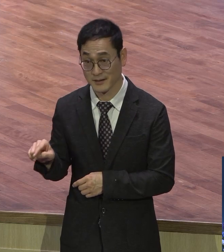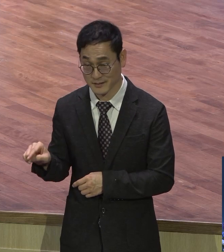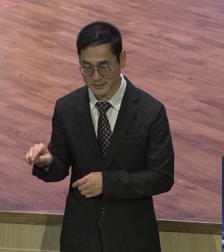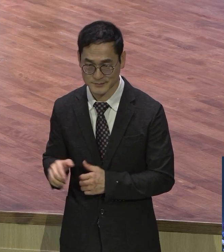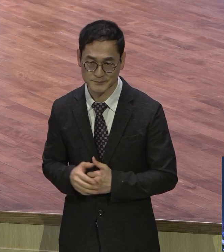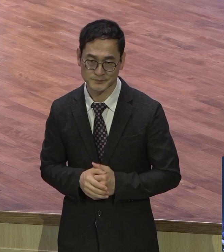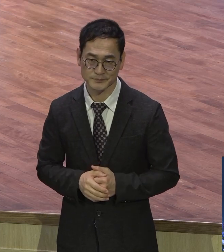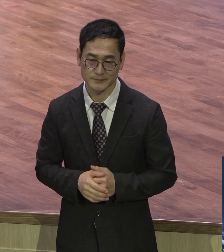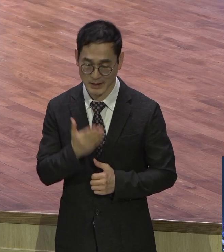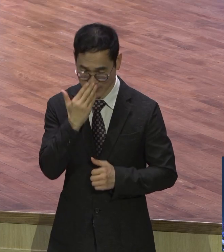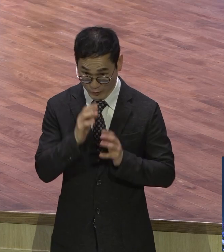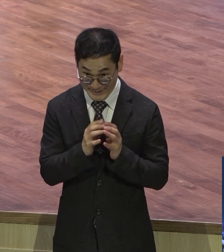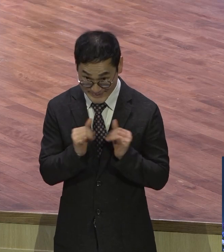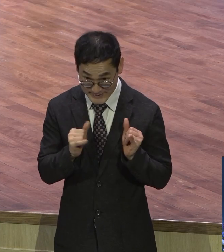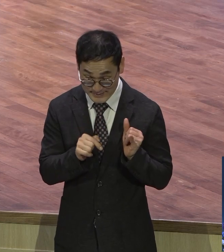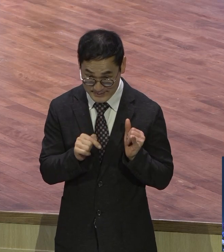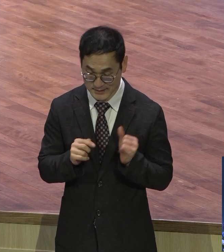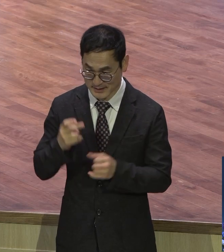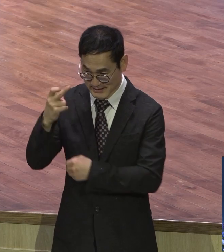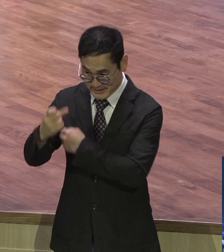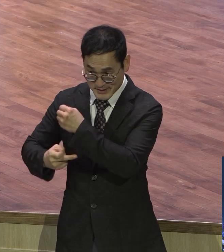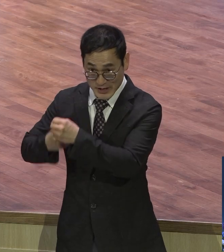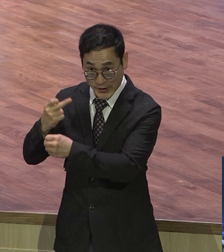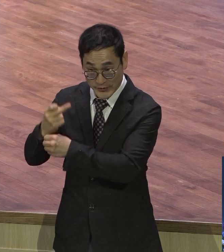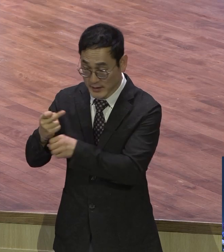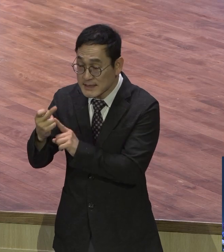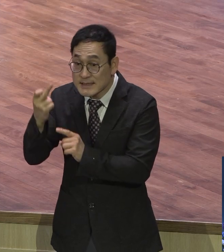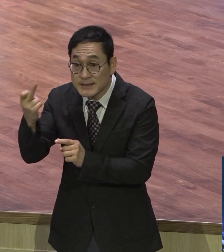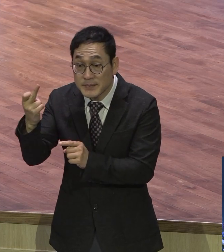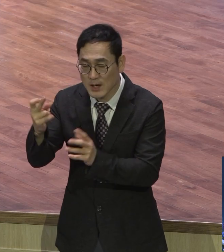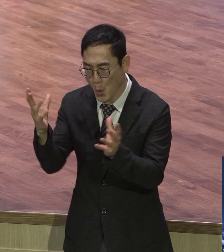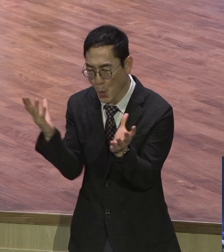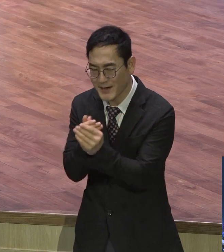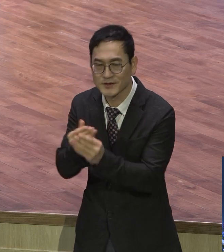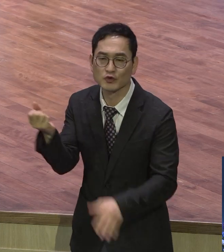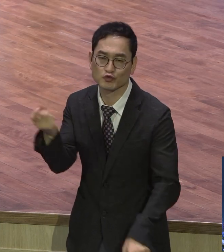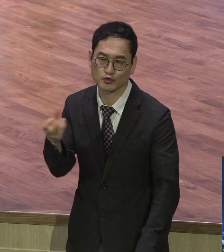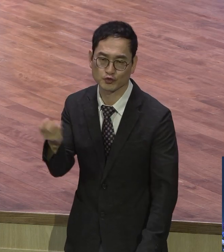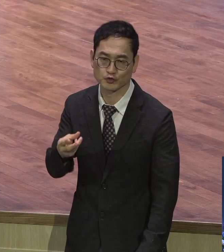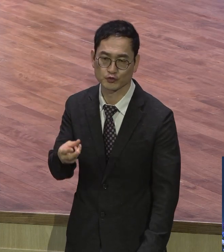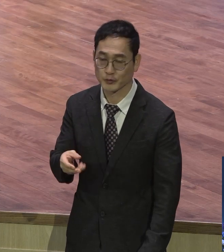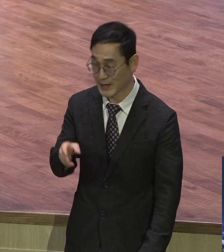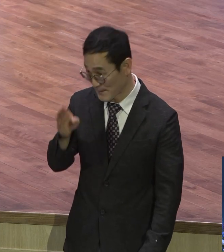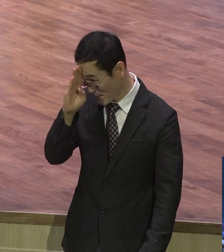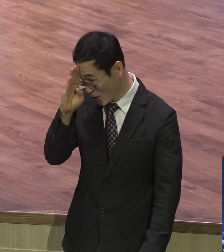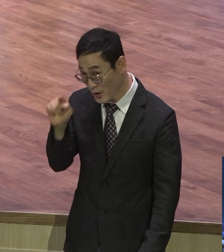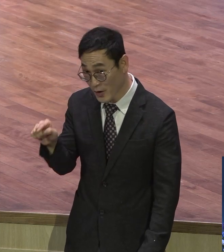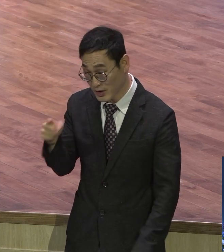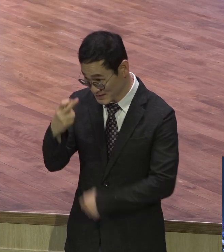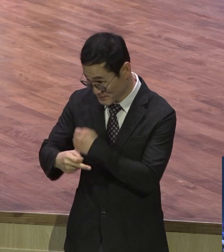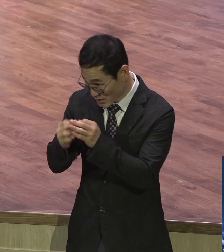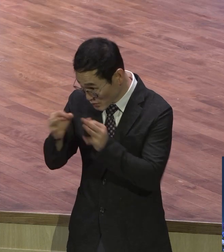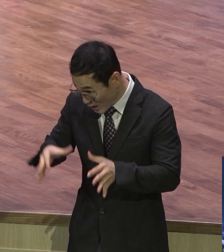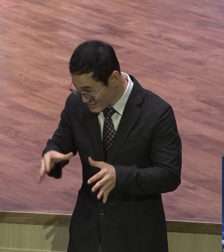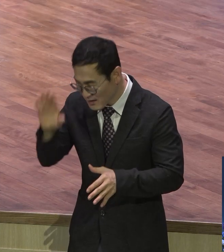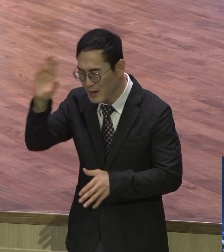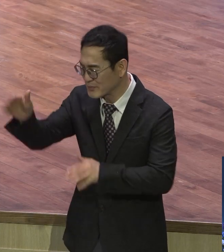유대인들에게 열두 해 열두라는 숫자는 완전수의 다시 말하자면 이 병으로 인해서 더 이상 소망이 없다.